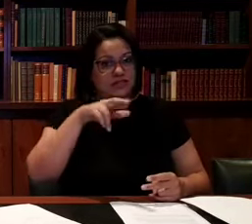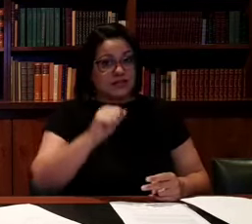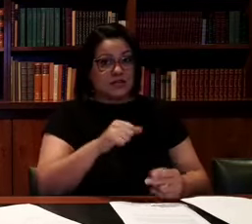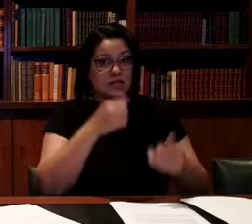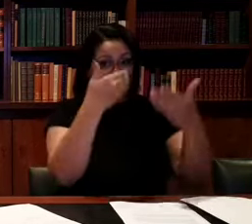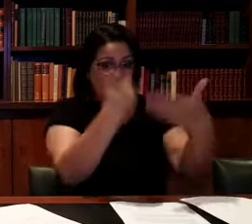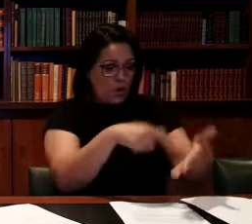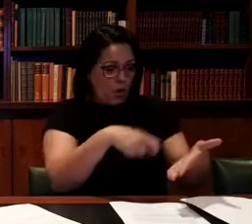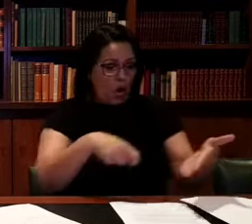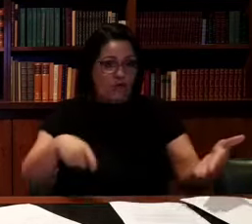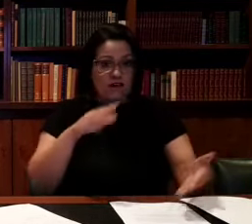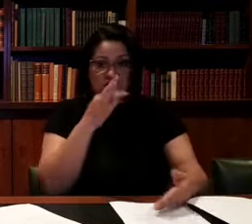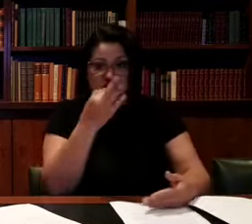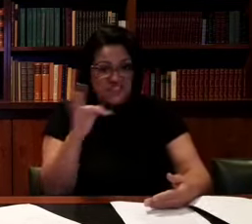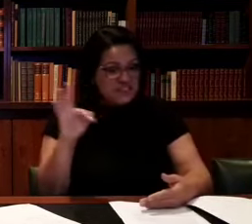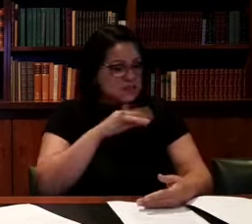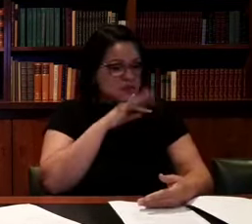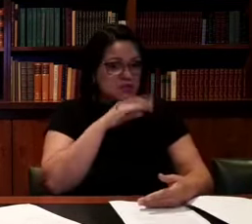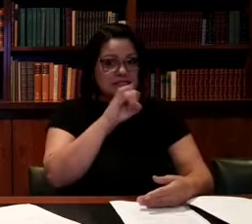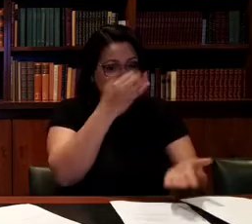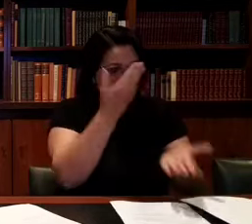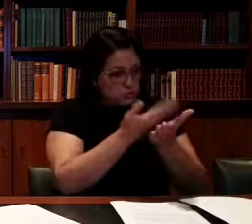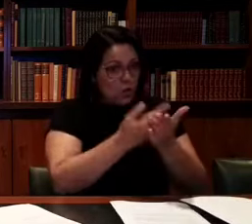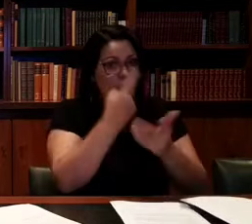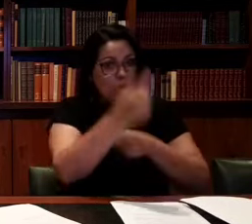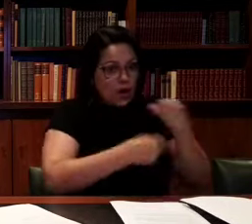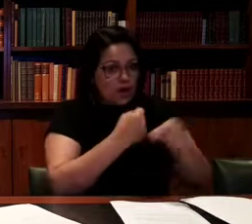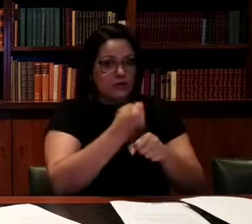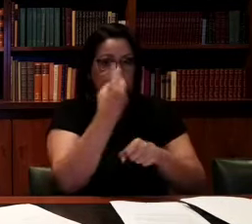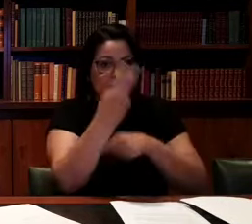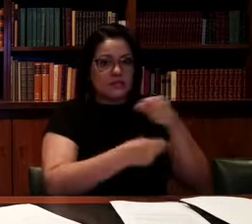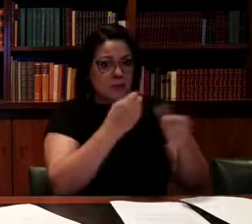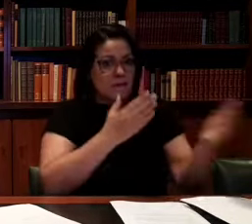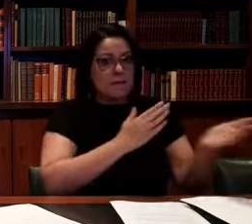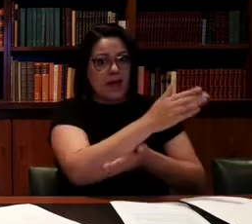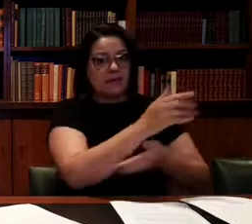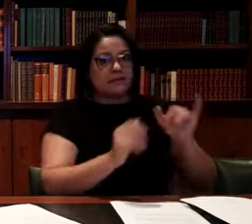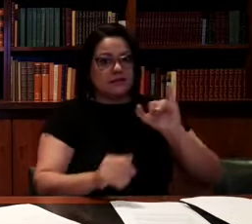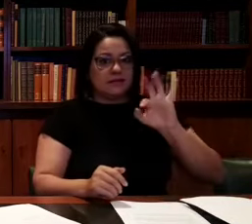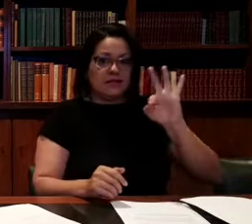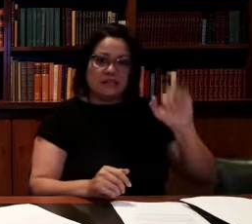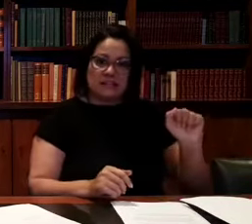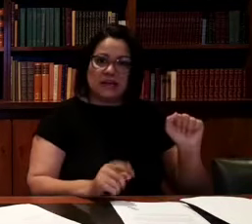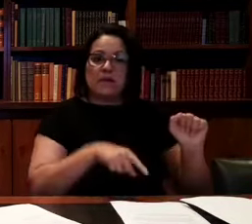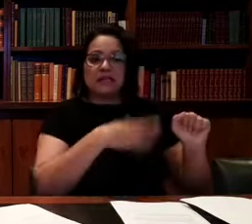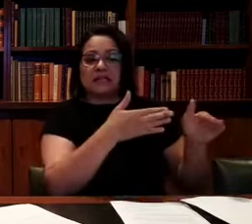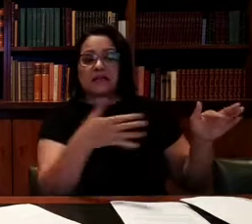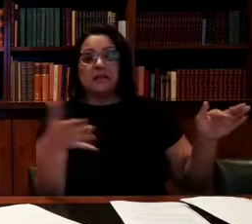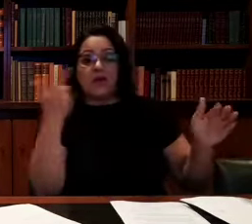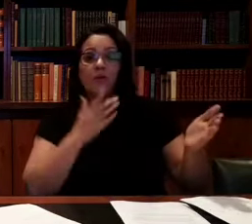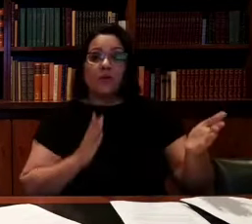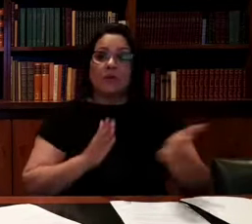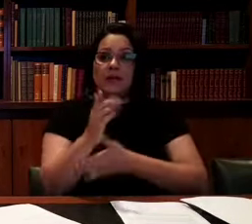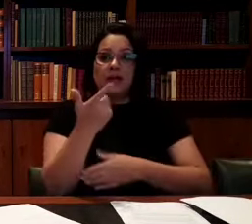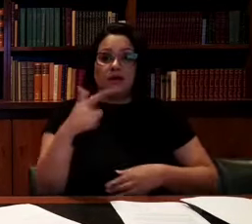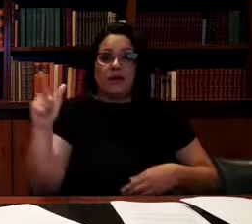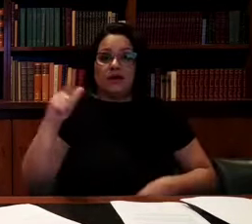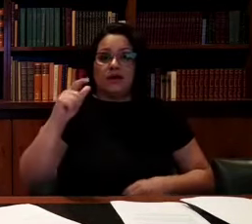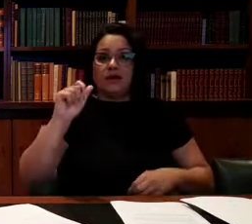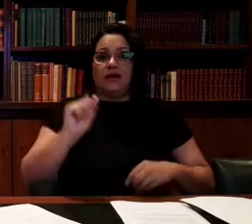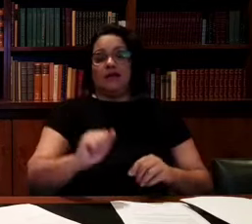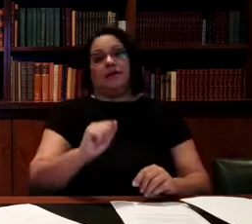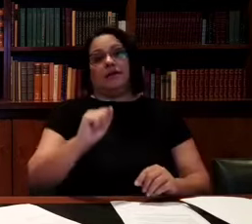fiz aqui na prova do reconheço será criatório mais um ano talvez dois teria sido aprovada pelo itens É mas no final daquele ano cabeça aprovado para a academia